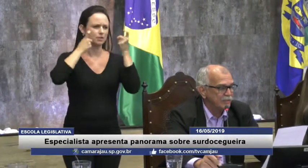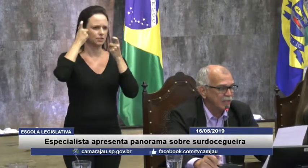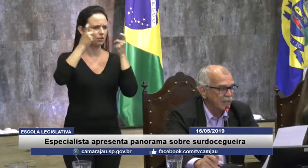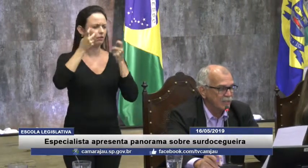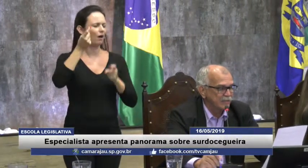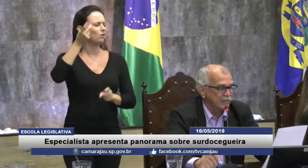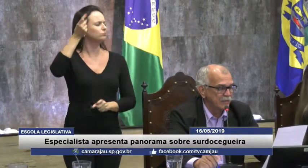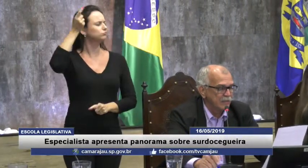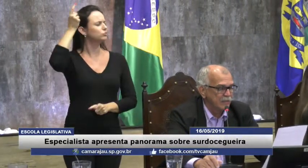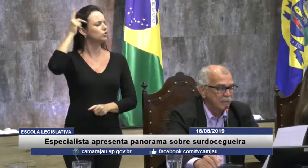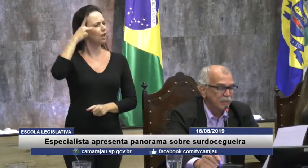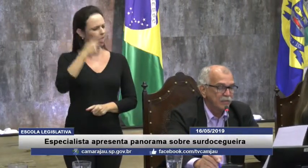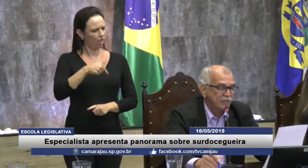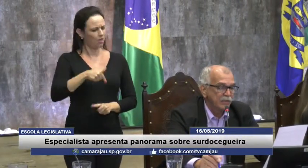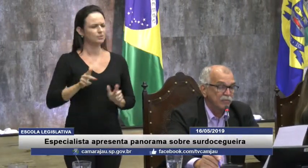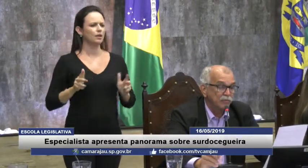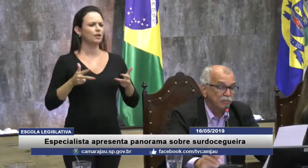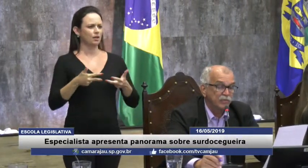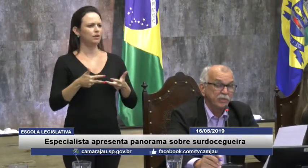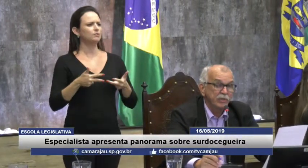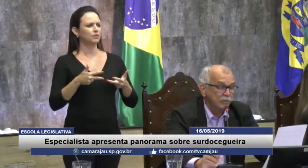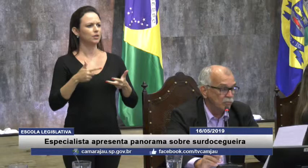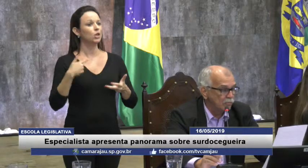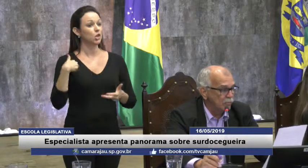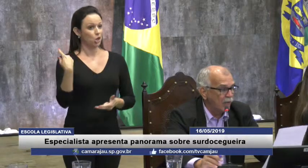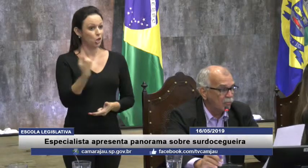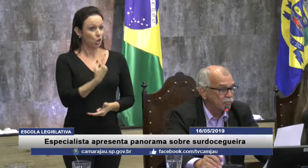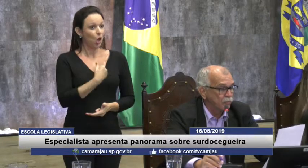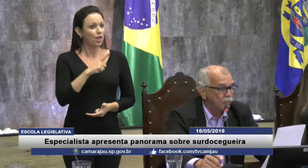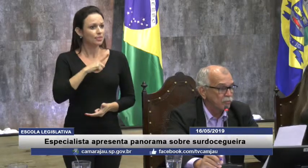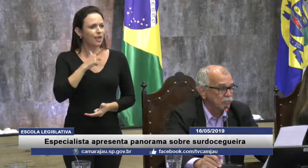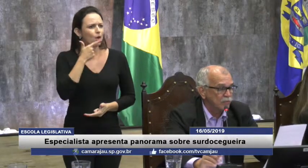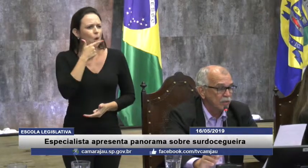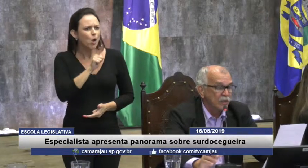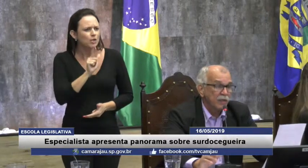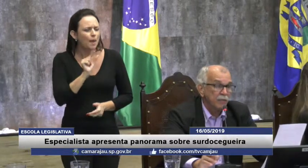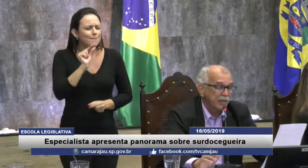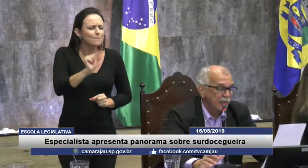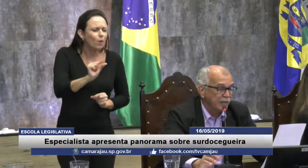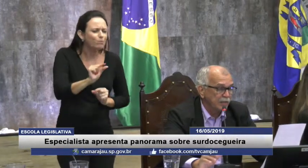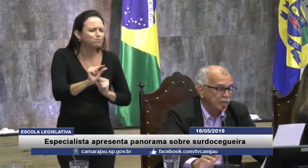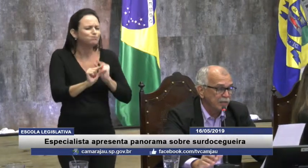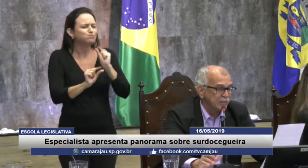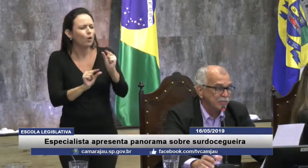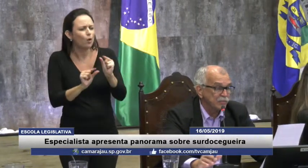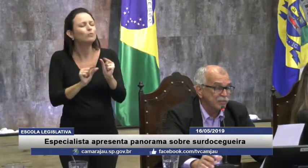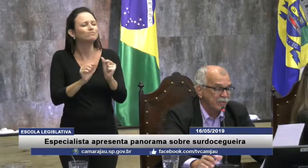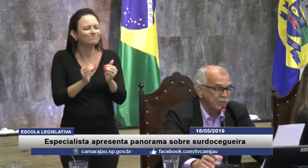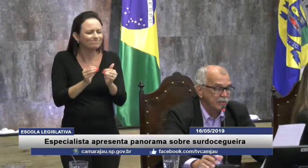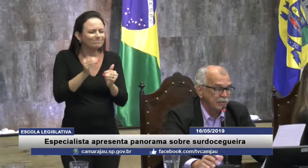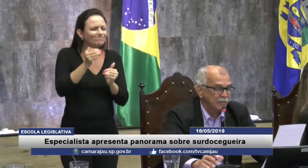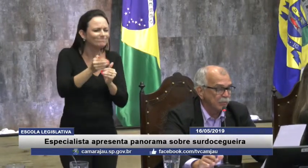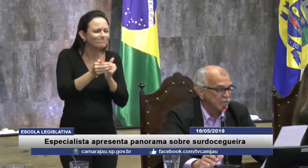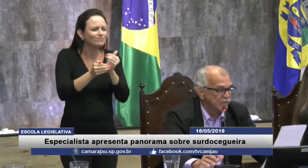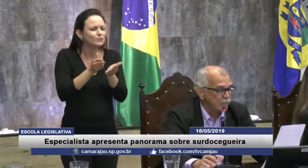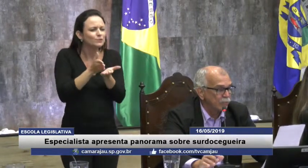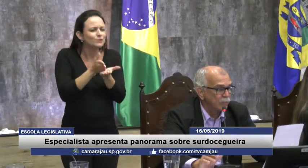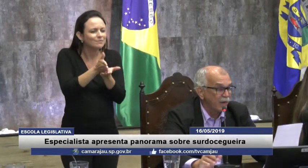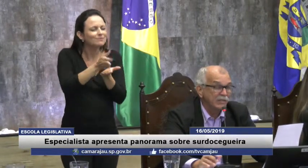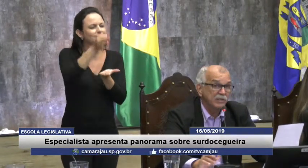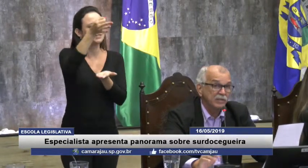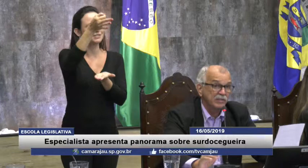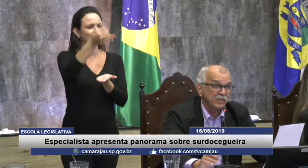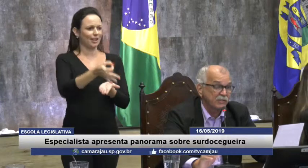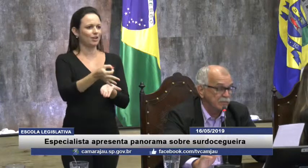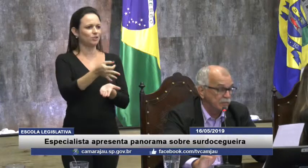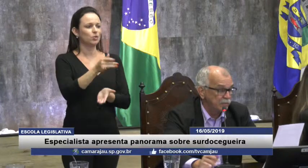antiga desta casa, e nós temos conseguido, aos poucos, caminhar em direção certa. O exemplo